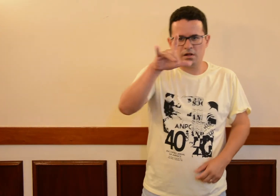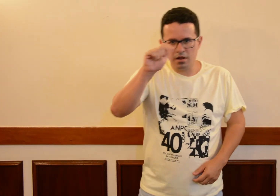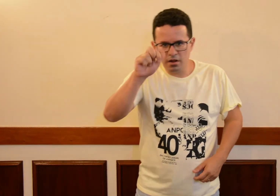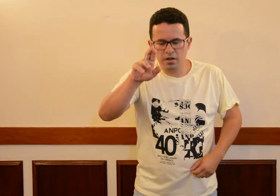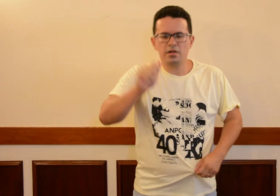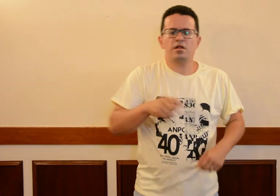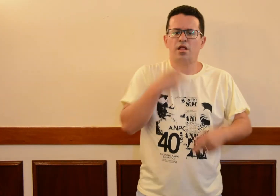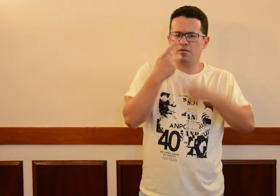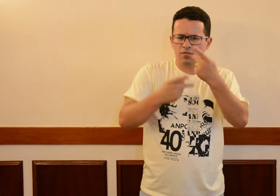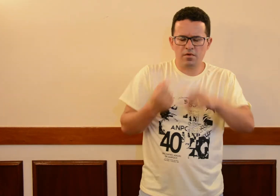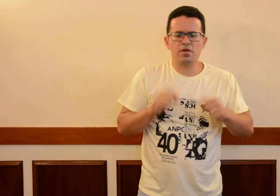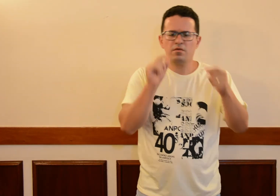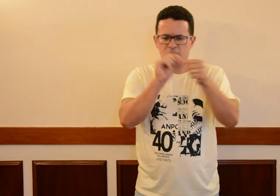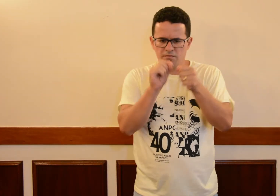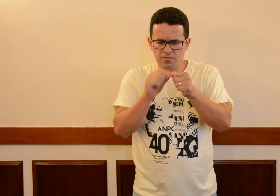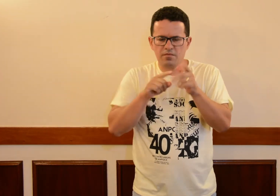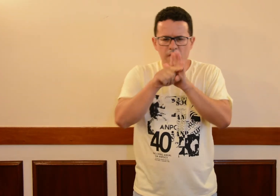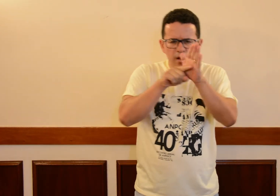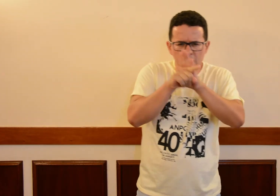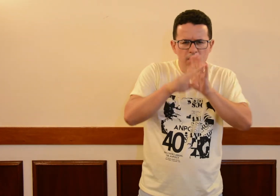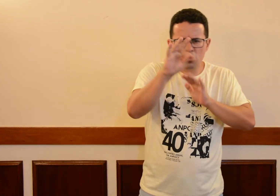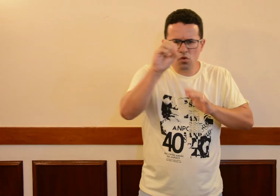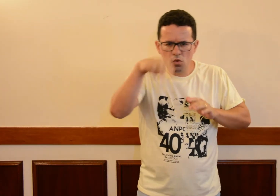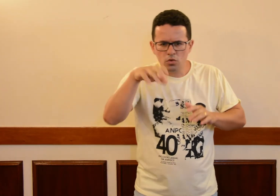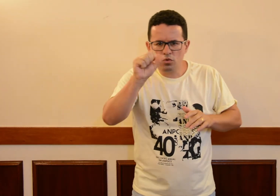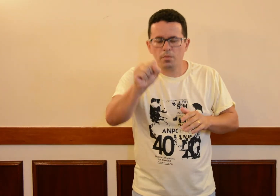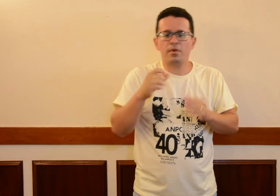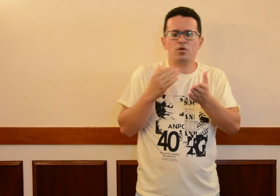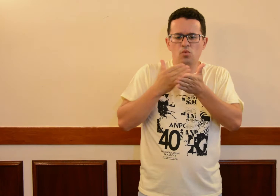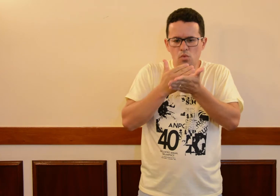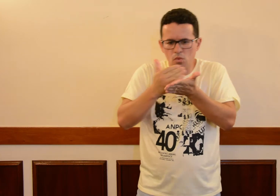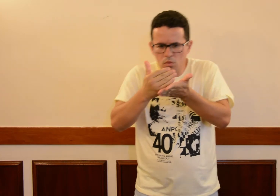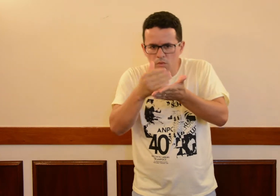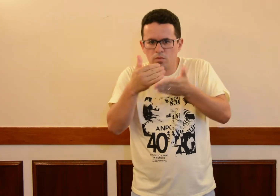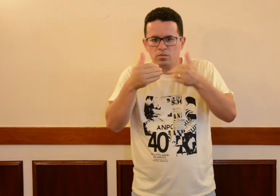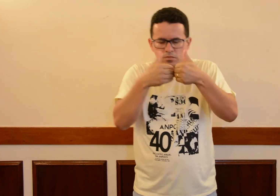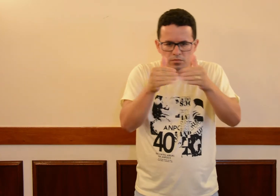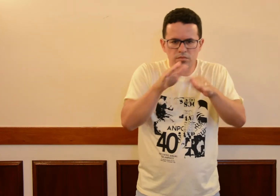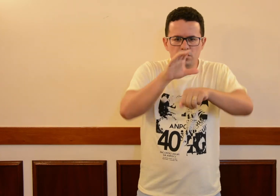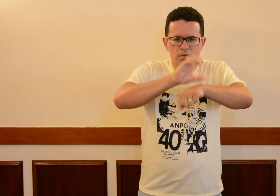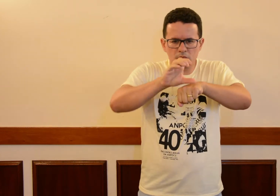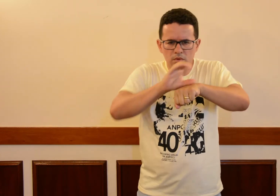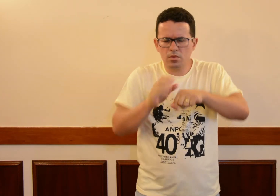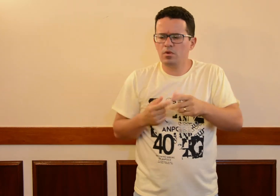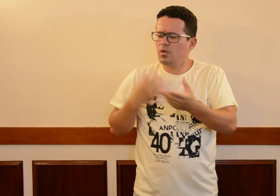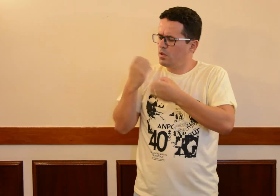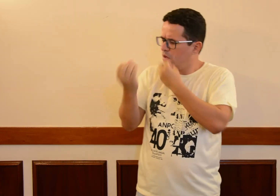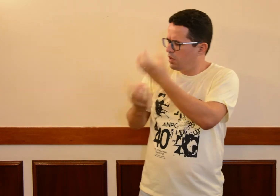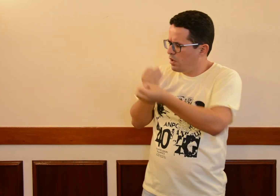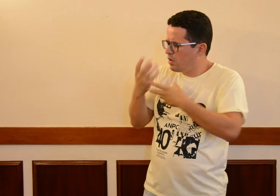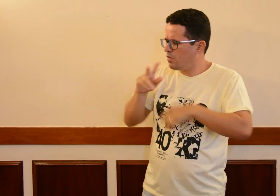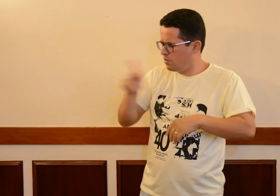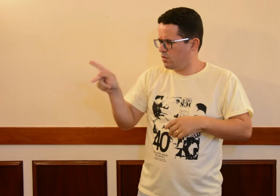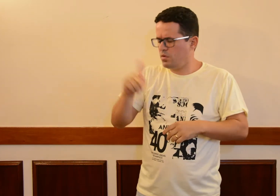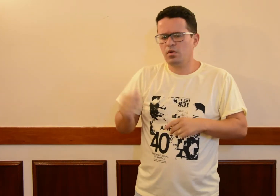Clara falou-me que havia feito a avaliação de Tomás no início do curso e compartilhado com as professoras que ele era um menino dentro do